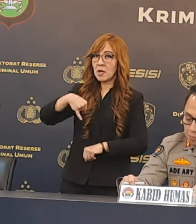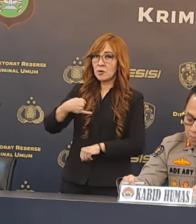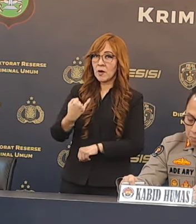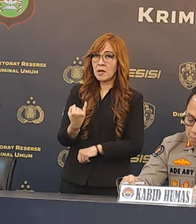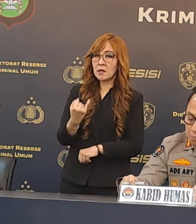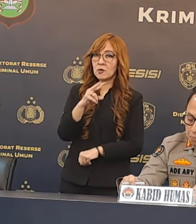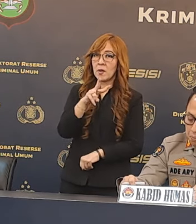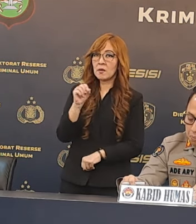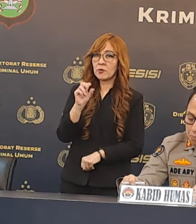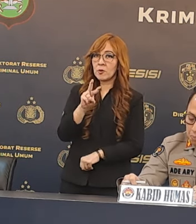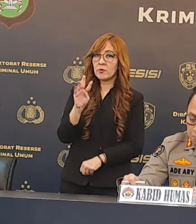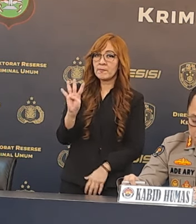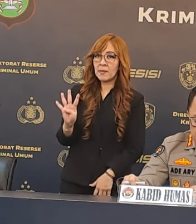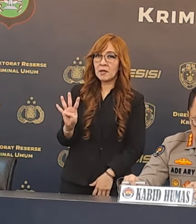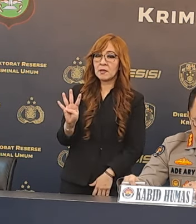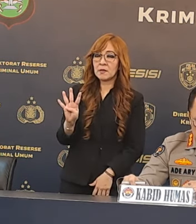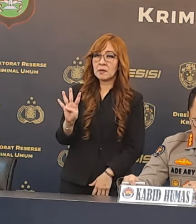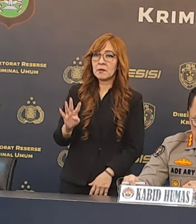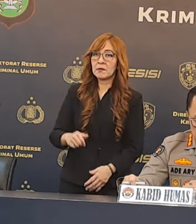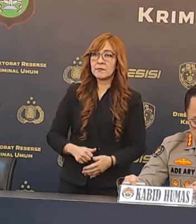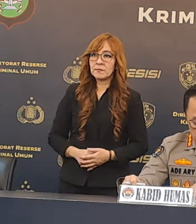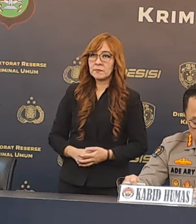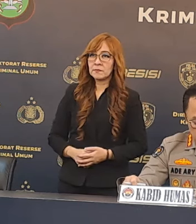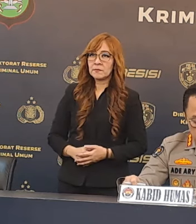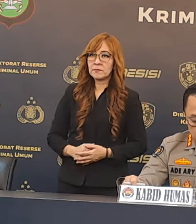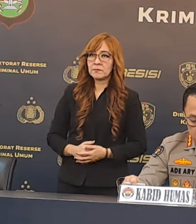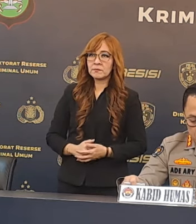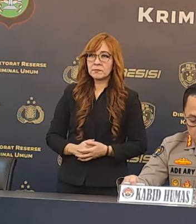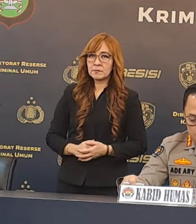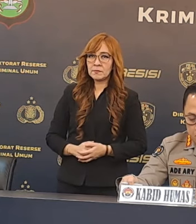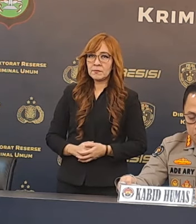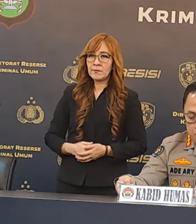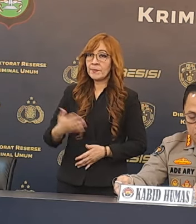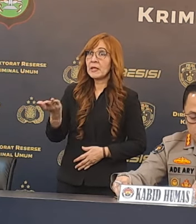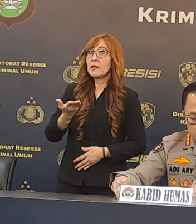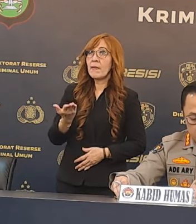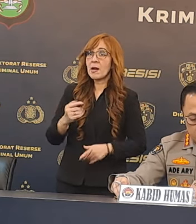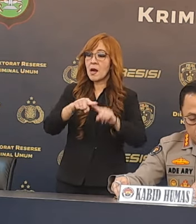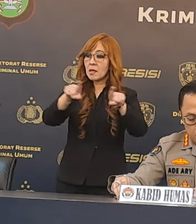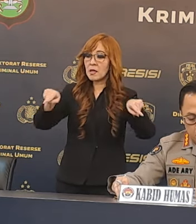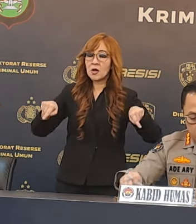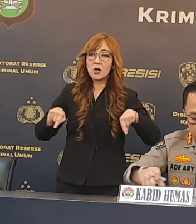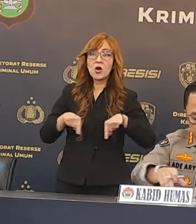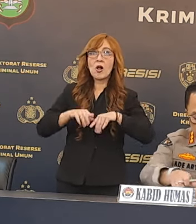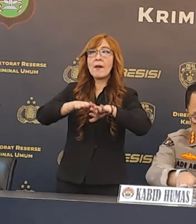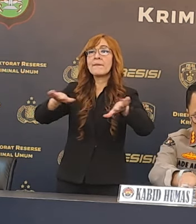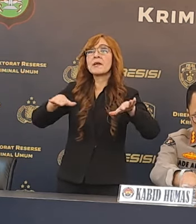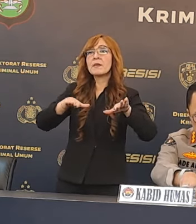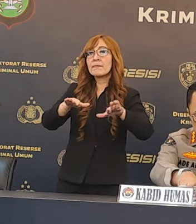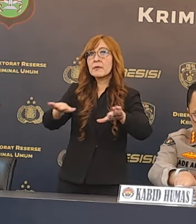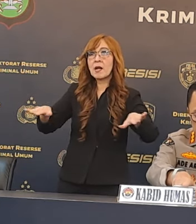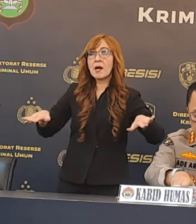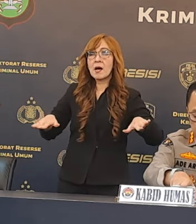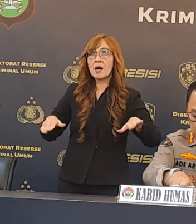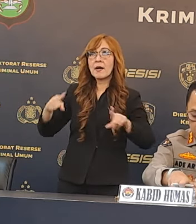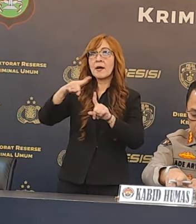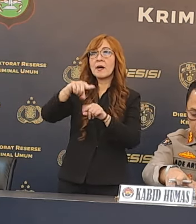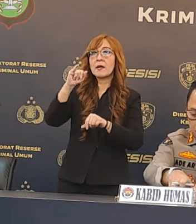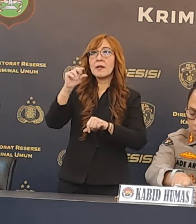Januari 2024 di kolam renang Taman Air Tirta